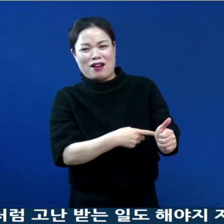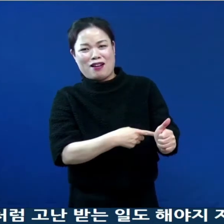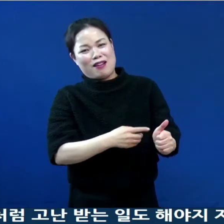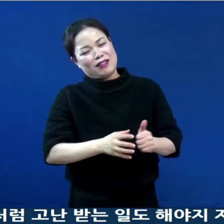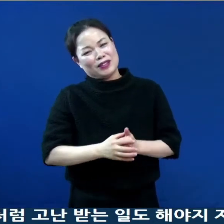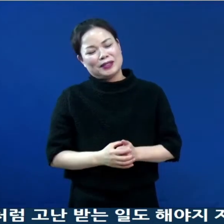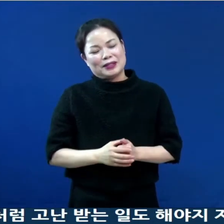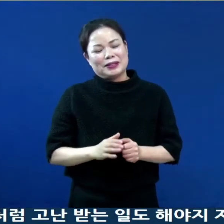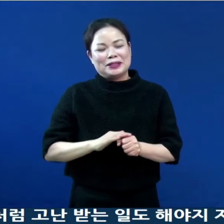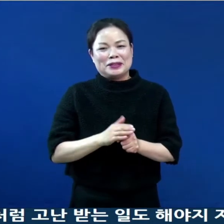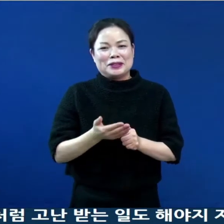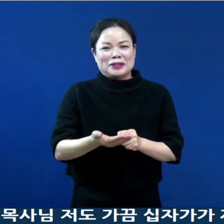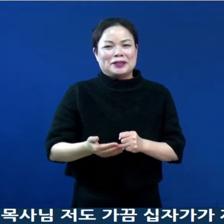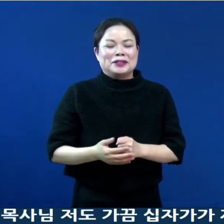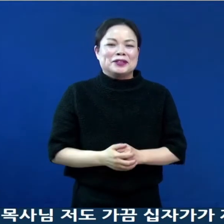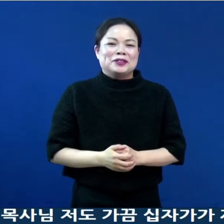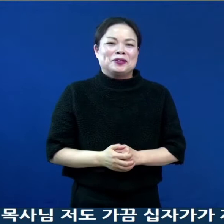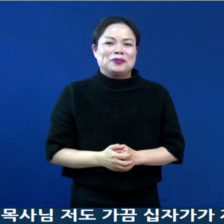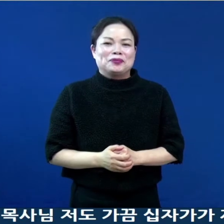사랑하는 여러분,